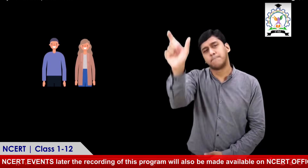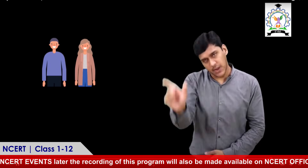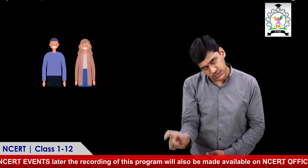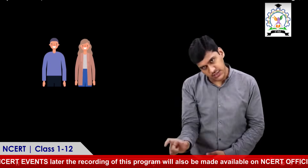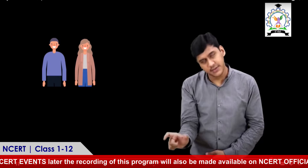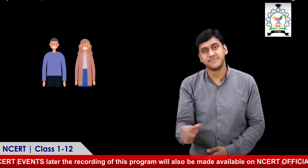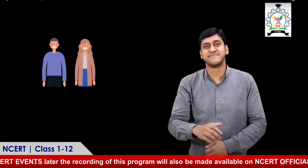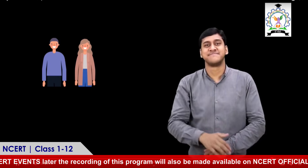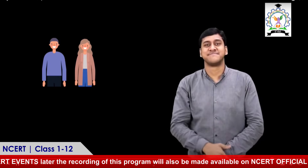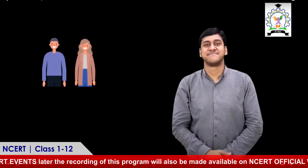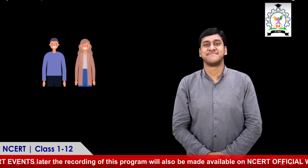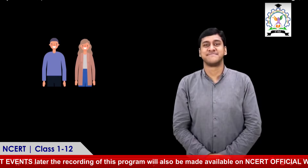व्यक्ति।